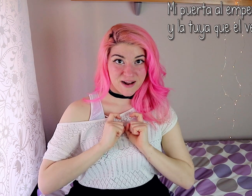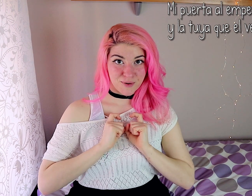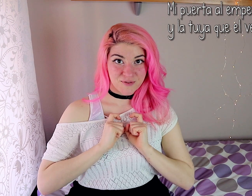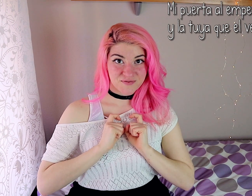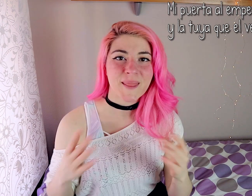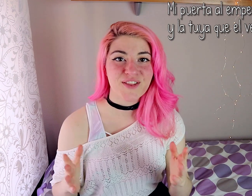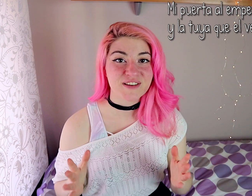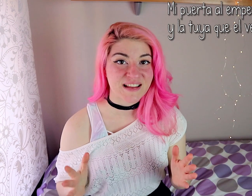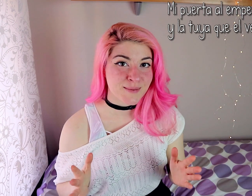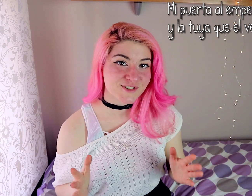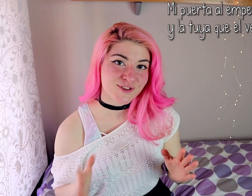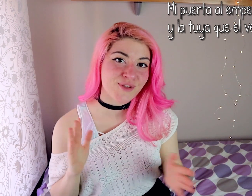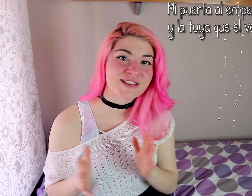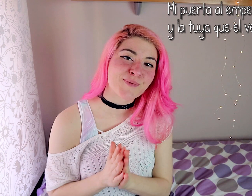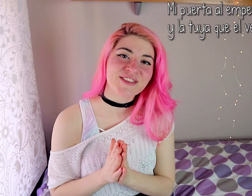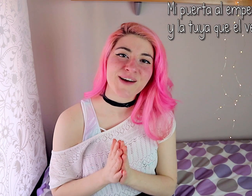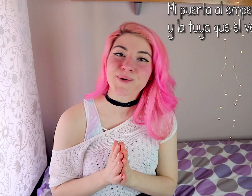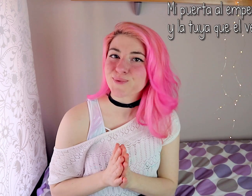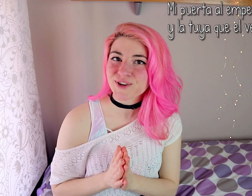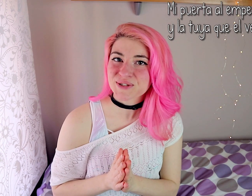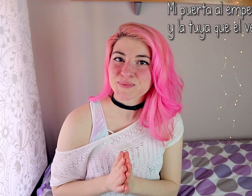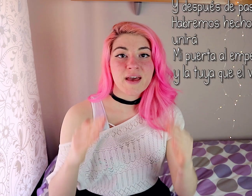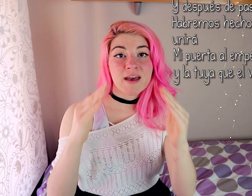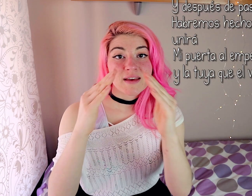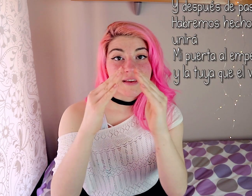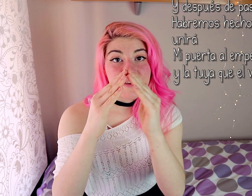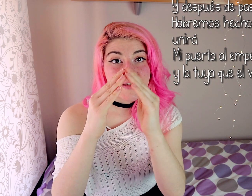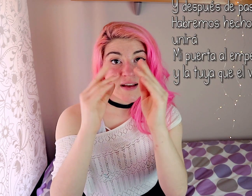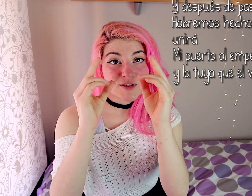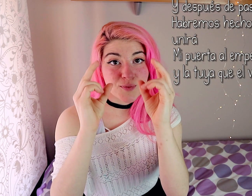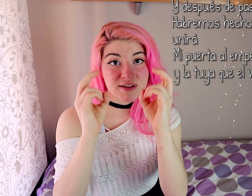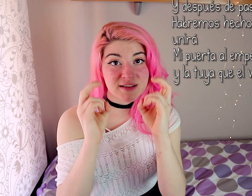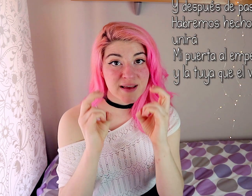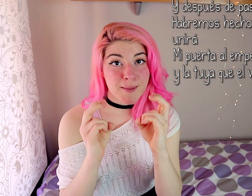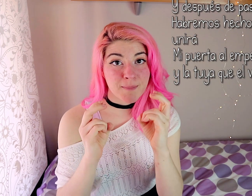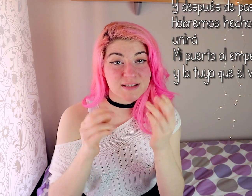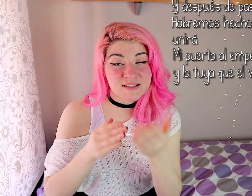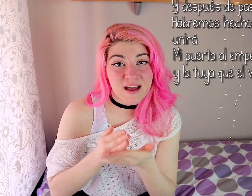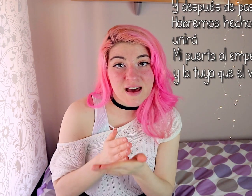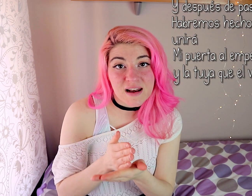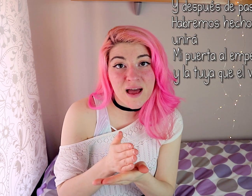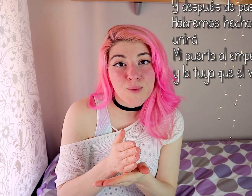verano. Entonces, cantamos todo este puente. ver, juntos. Y después de pasar la